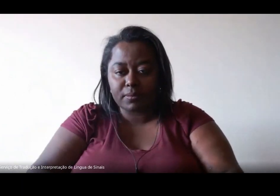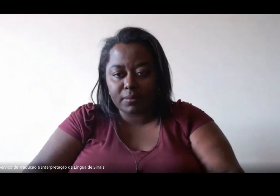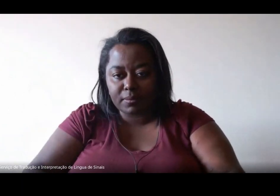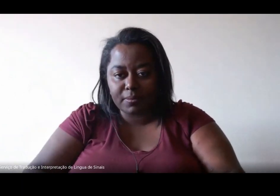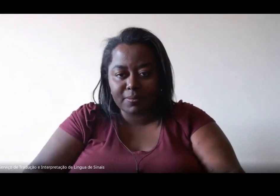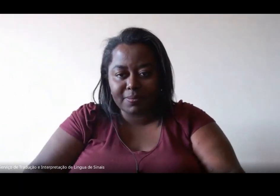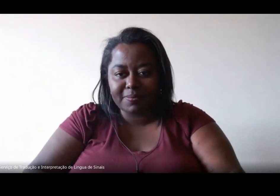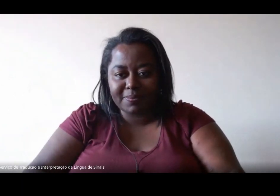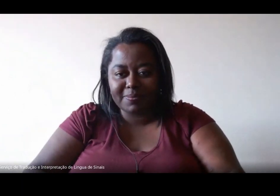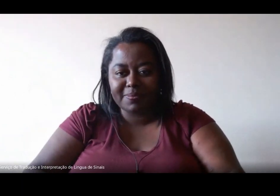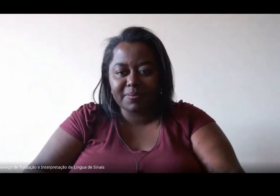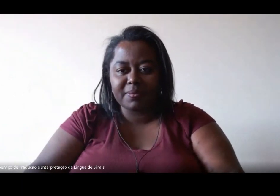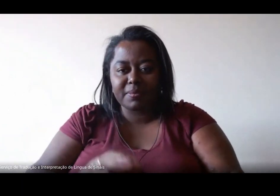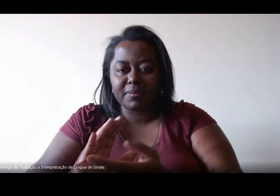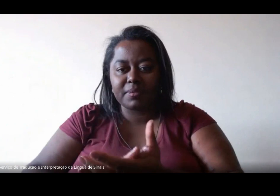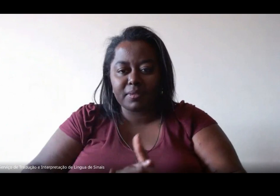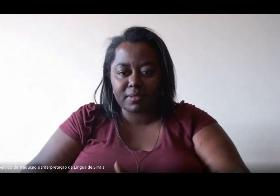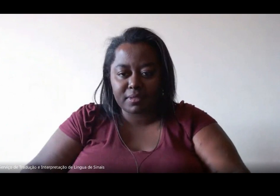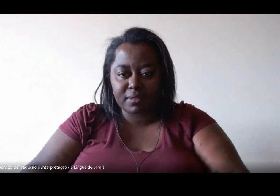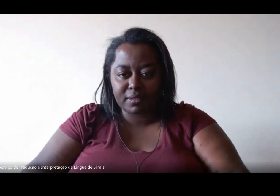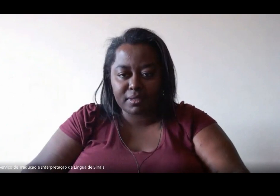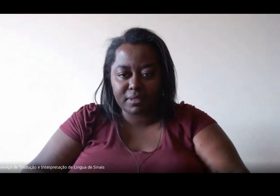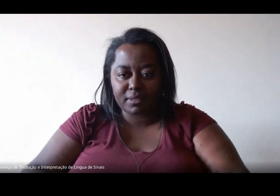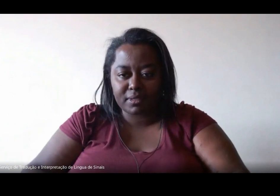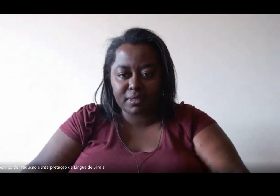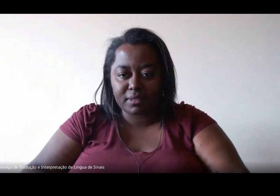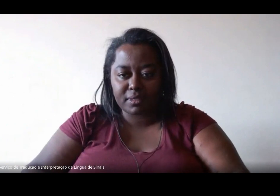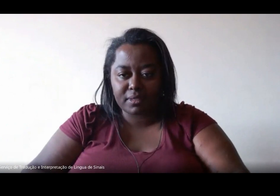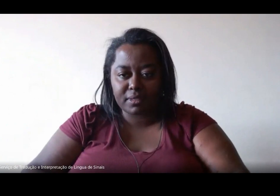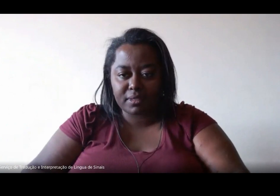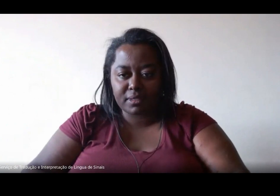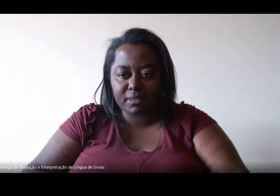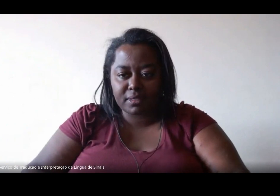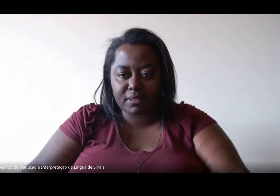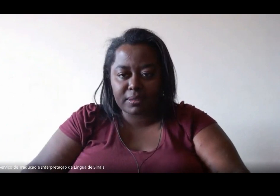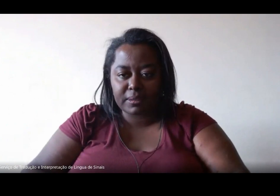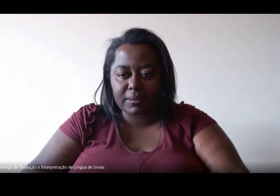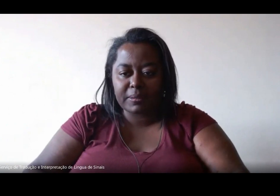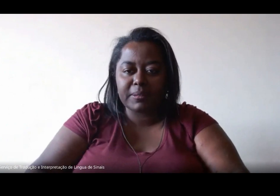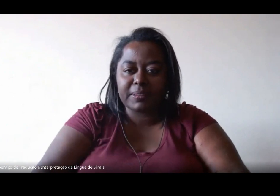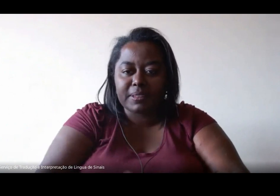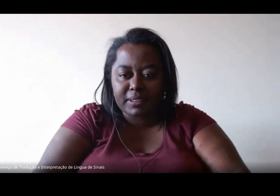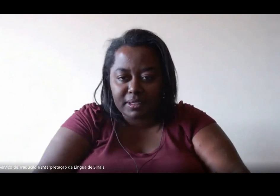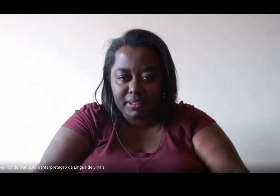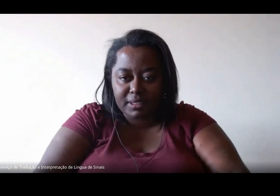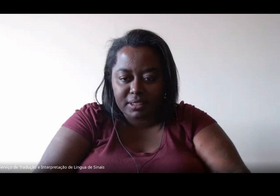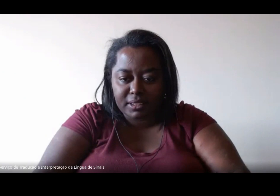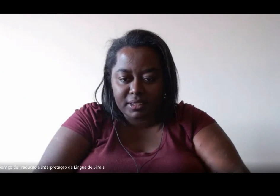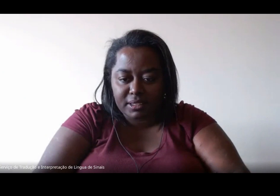de transformacional, eu vou falar transformador, desta escola e deste acontecimento que é esta escola,